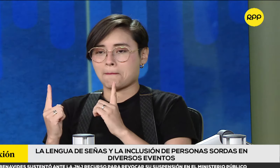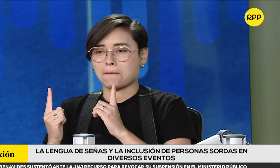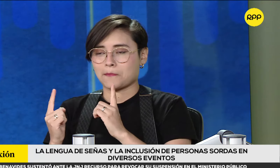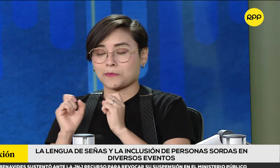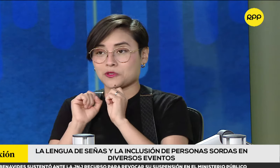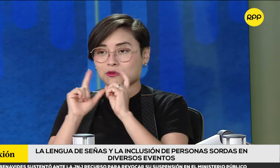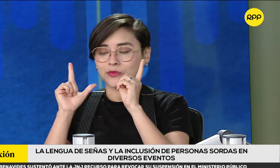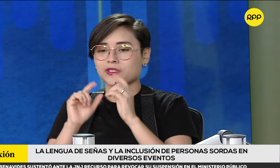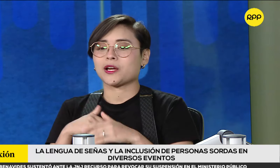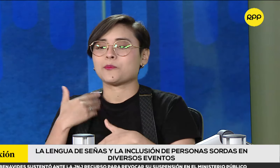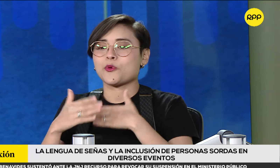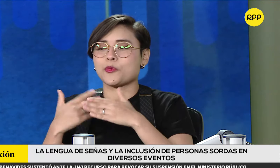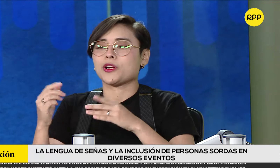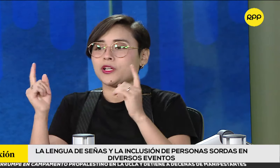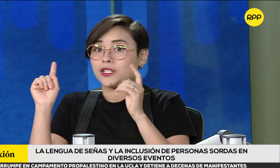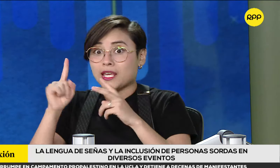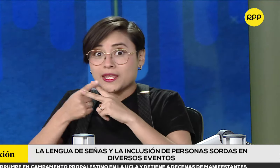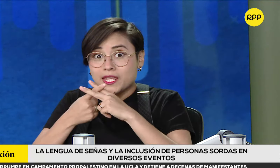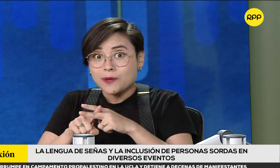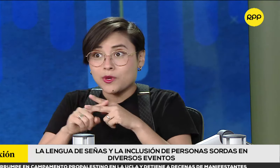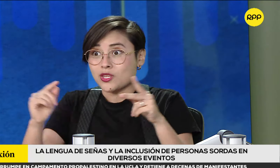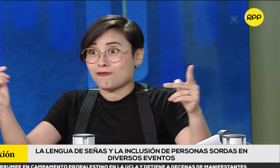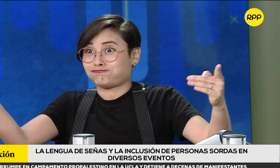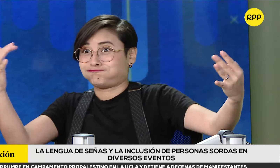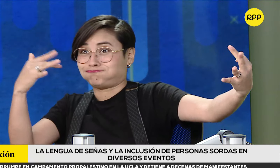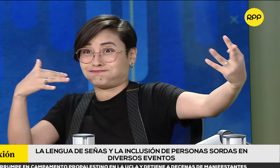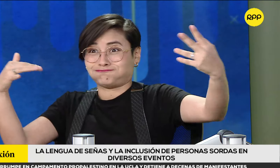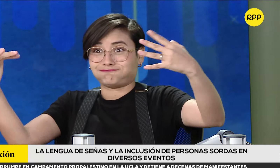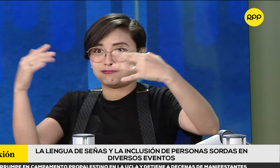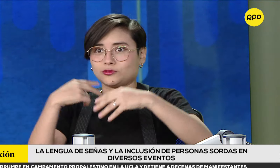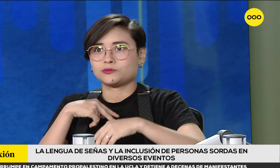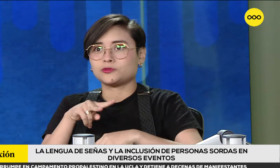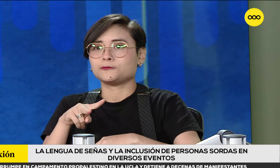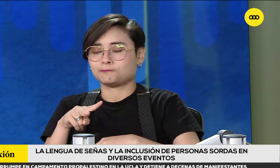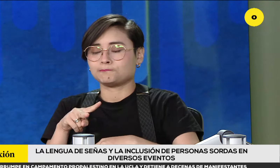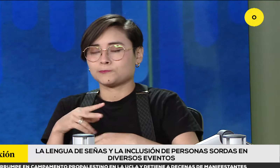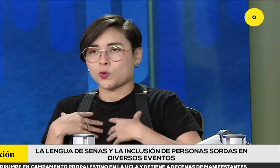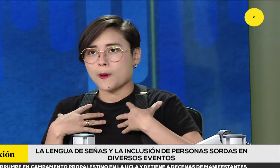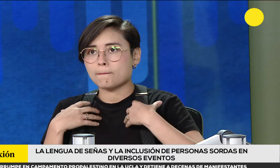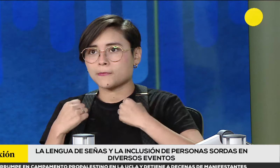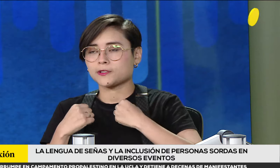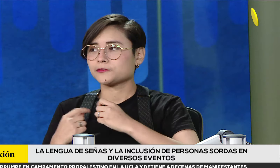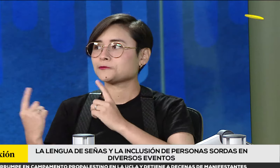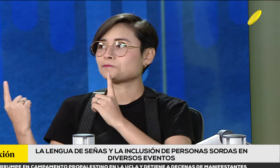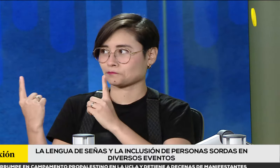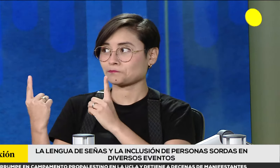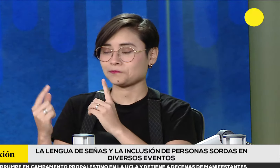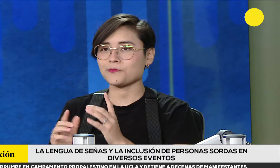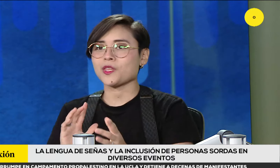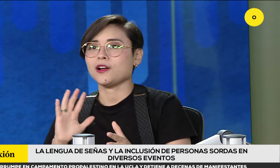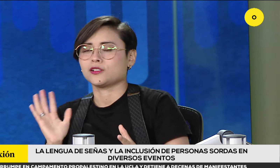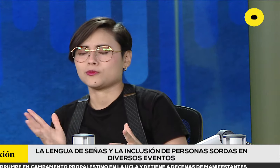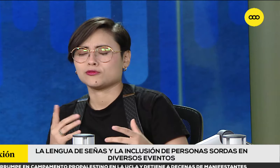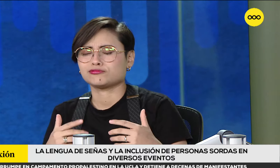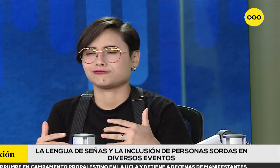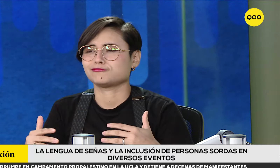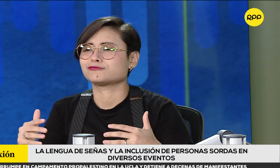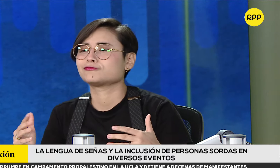mágico. Yo me quedé sorprendida de esa invitación. Y cuando, bueno, ya fue en el momento del concierto y